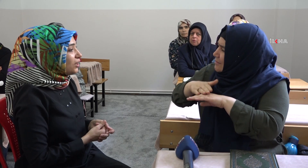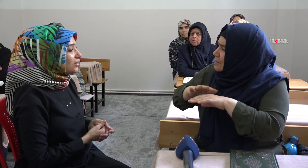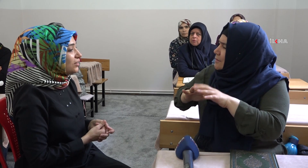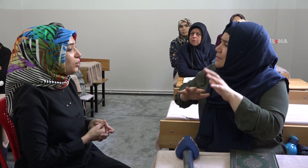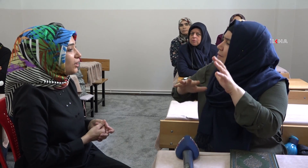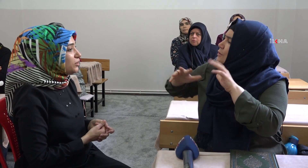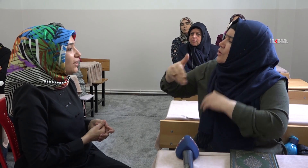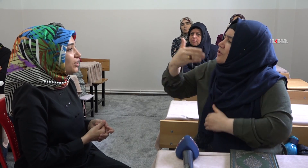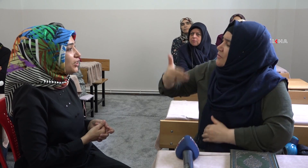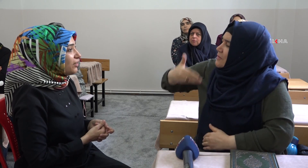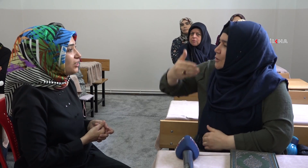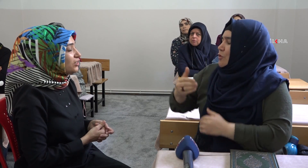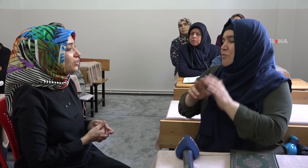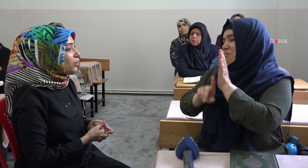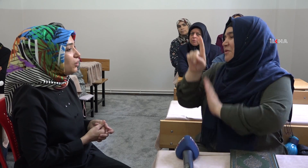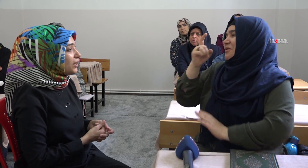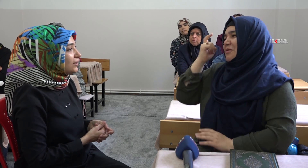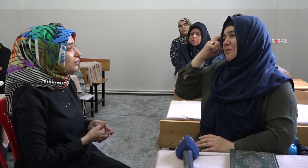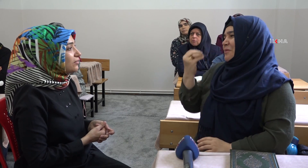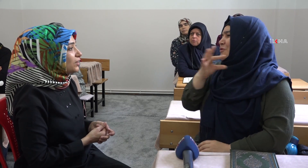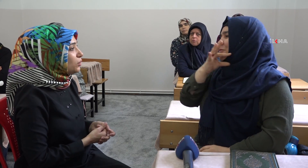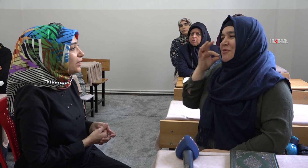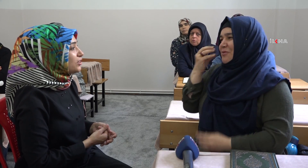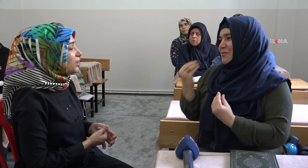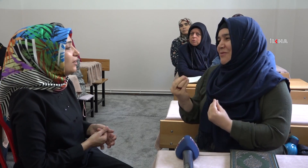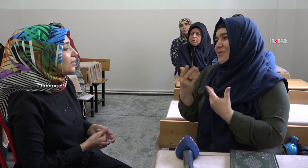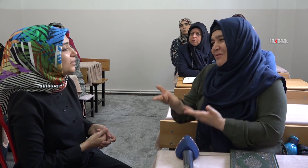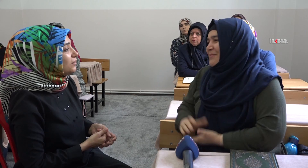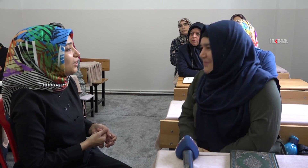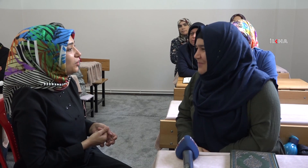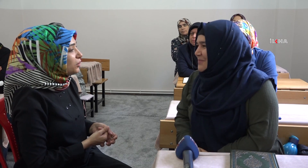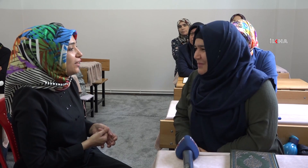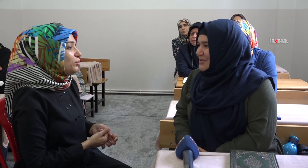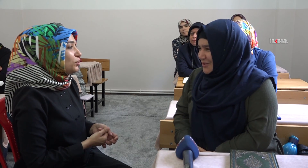Kur'an'ı kolay bir şey, yavaş yavaş öğrendim ve kolay şimdi anladım. Kolay ve mutluyum.